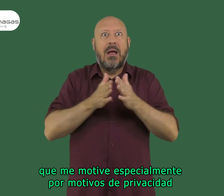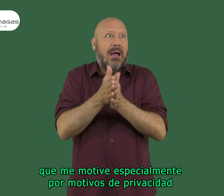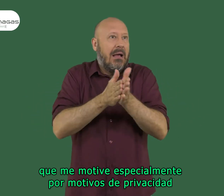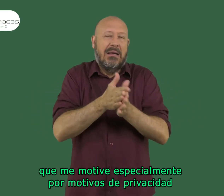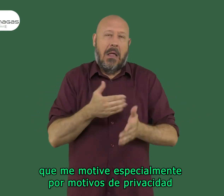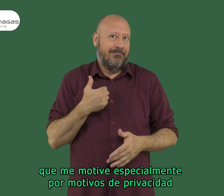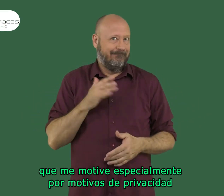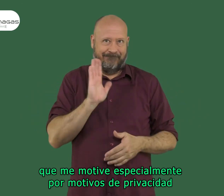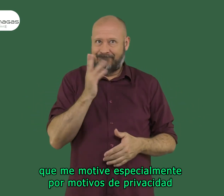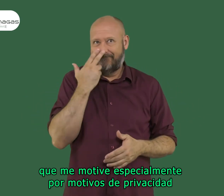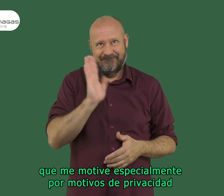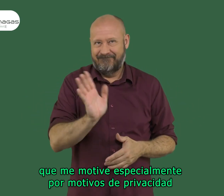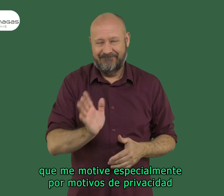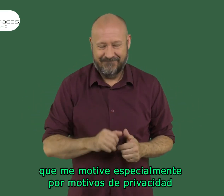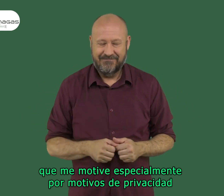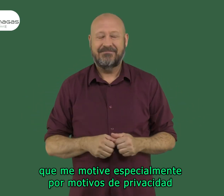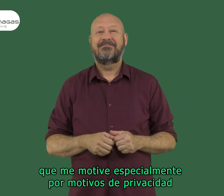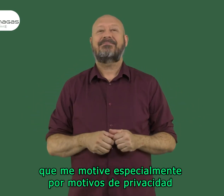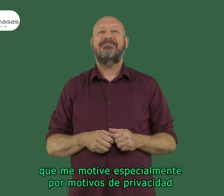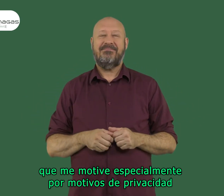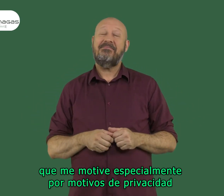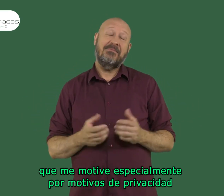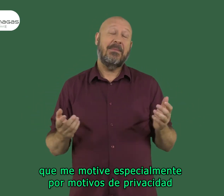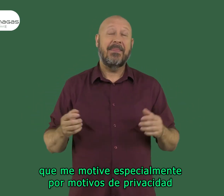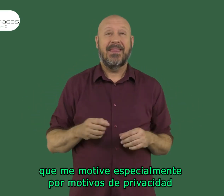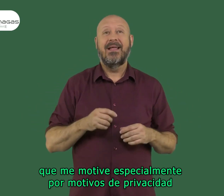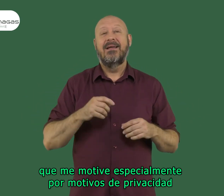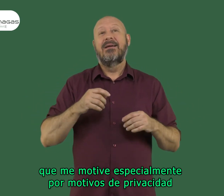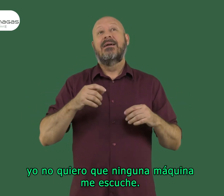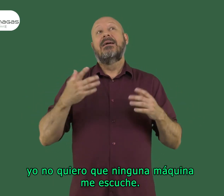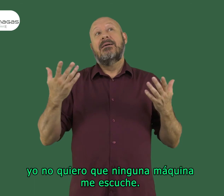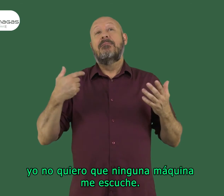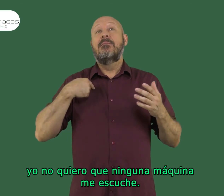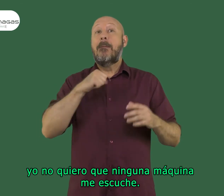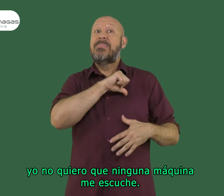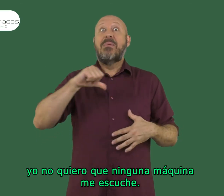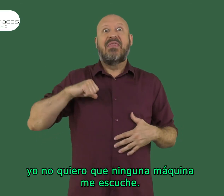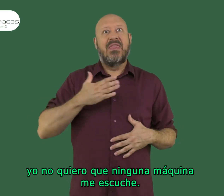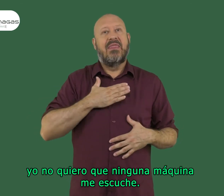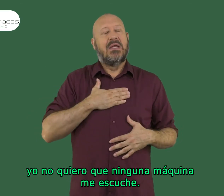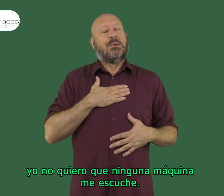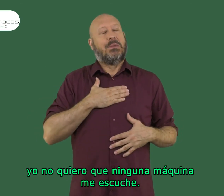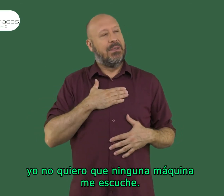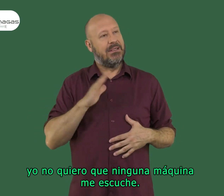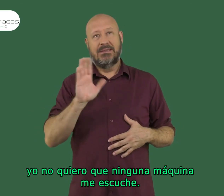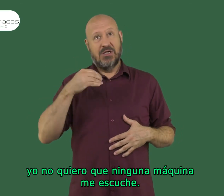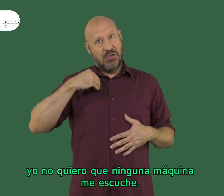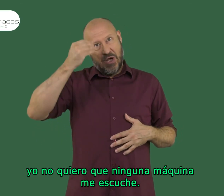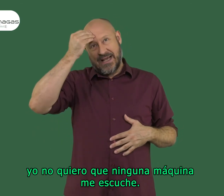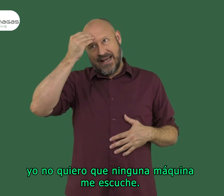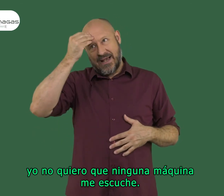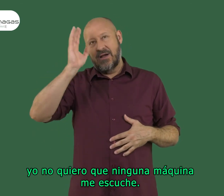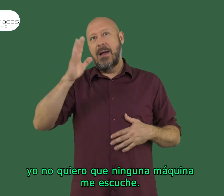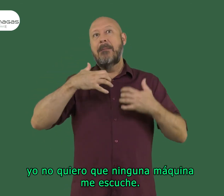motive especialmente, motivos de privacidad, de privacidad. Yo no quiero